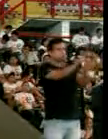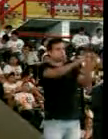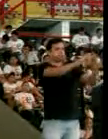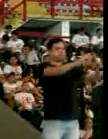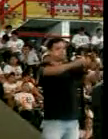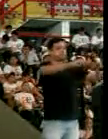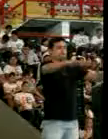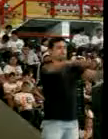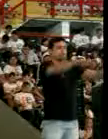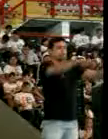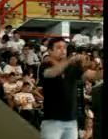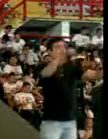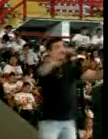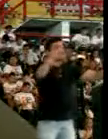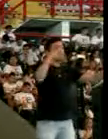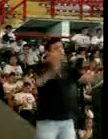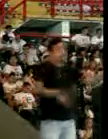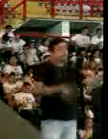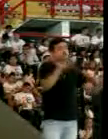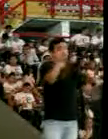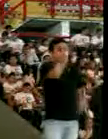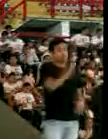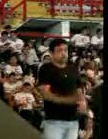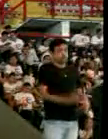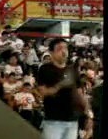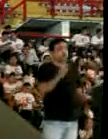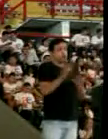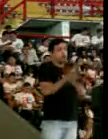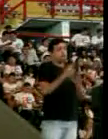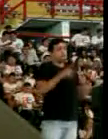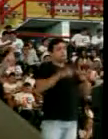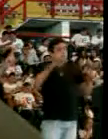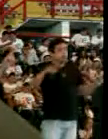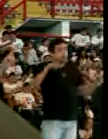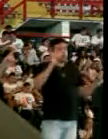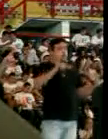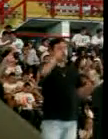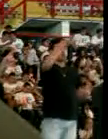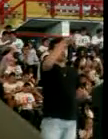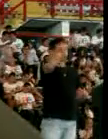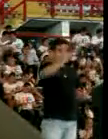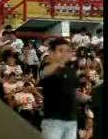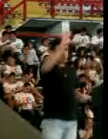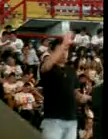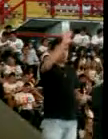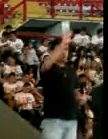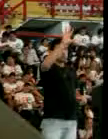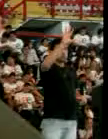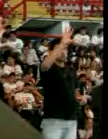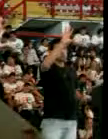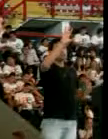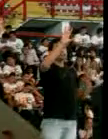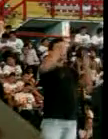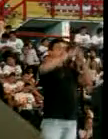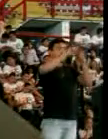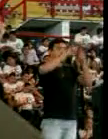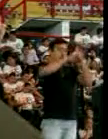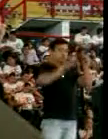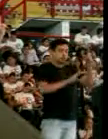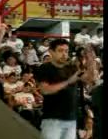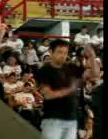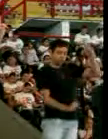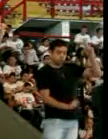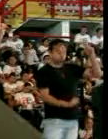desertificadas. É um processo que acontece mais no Nordeste e no Rio Grande do